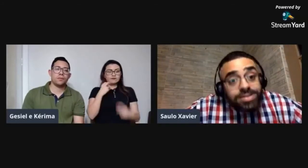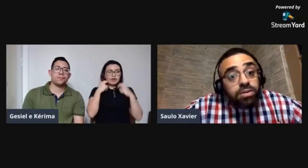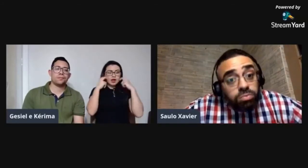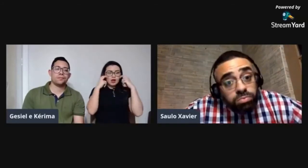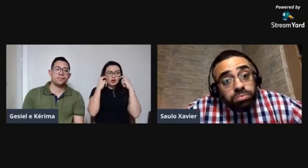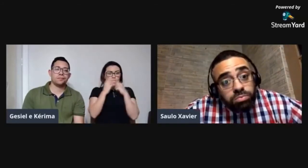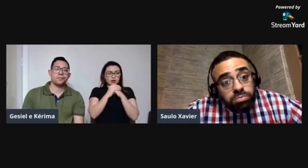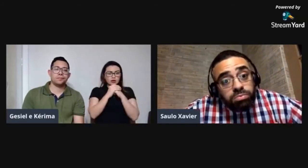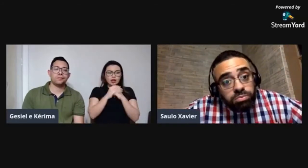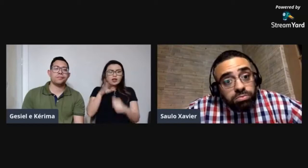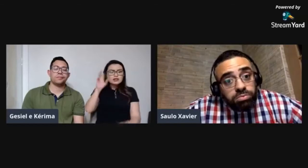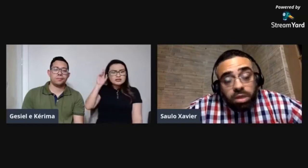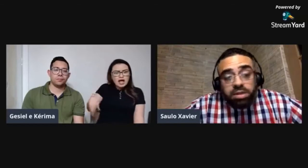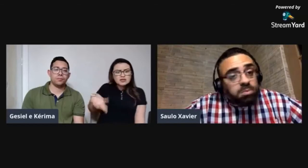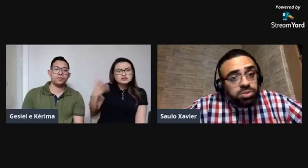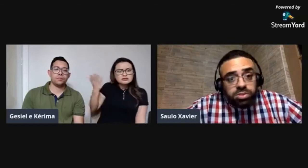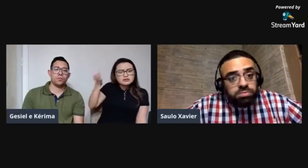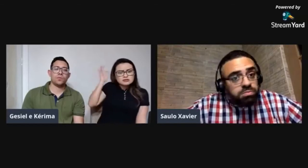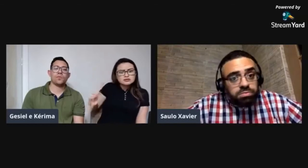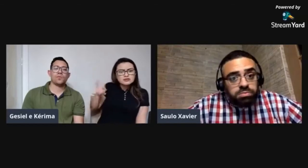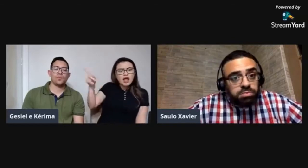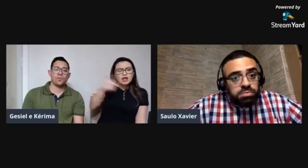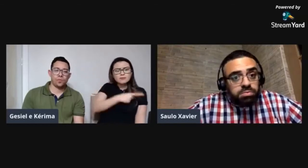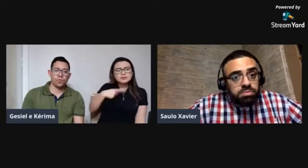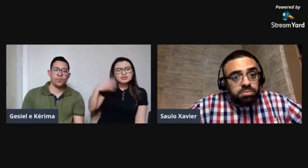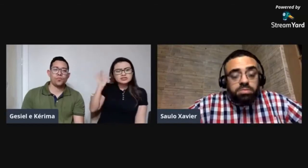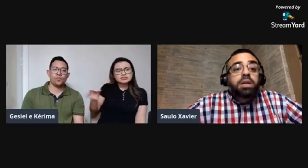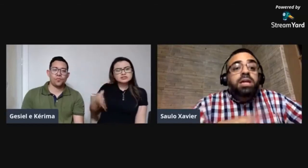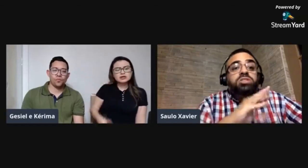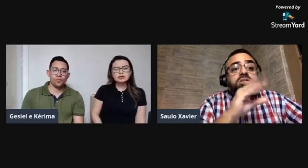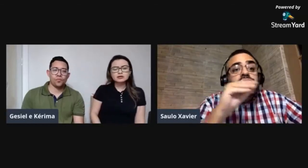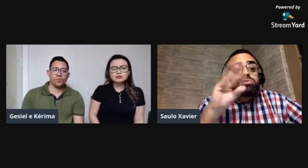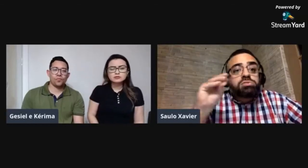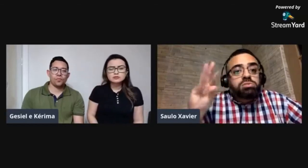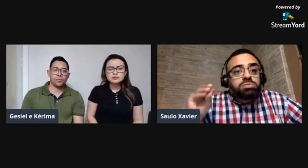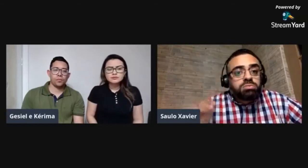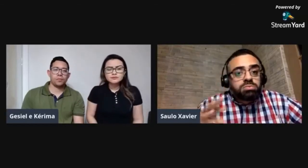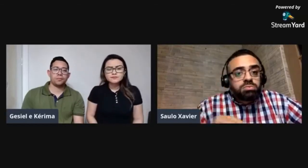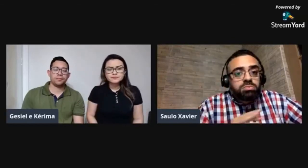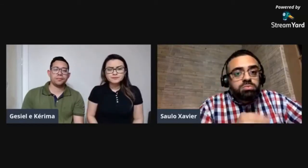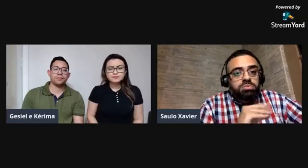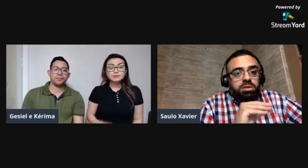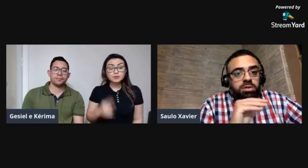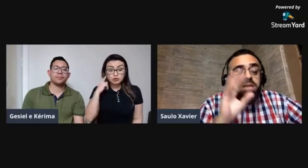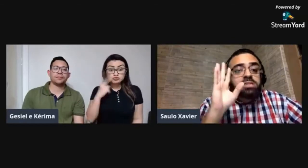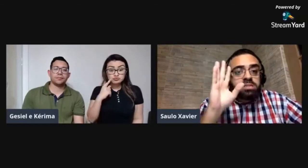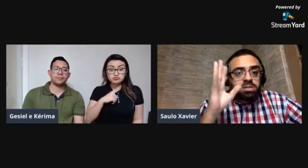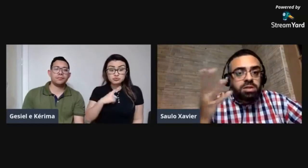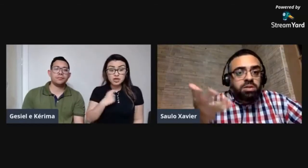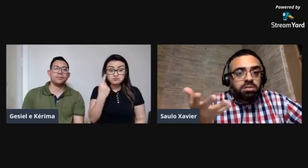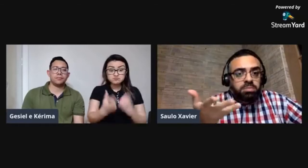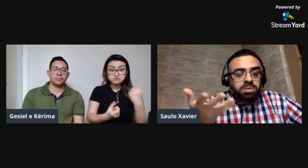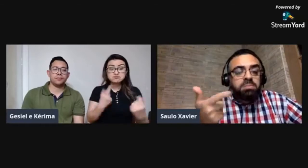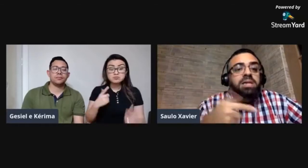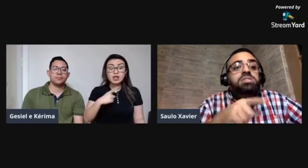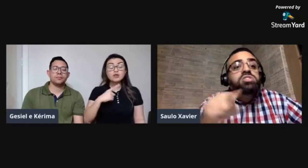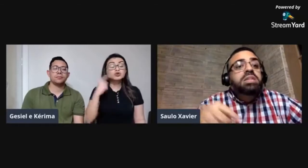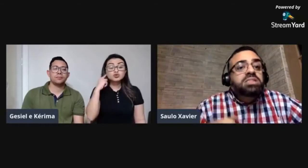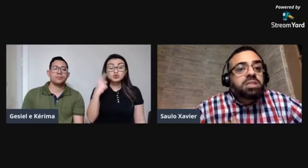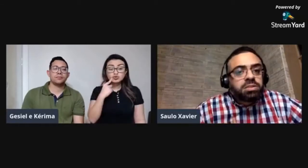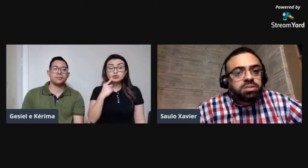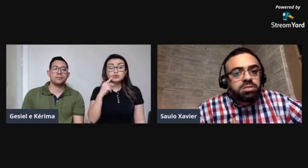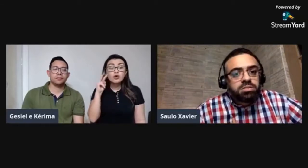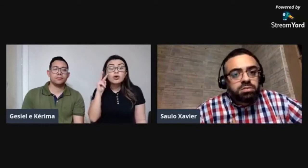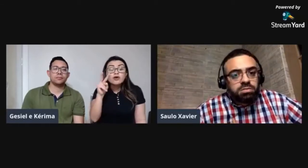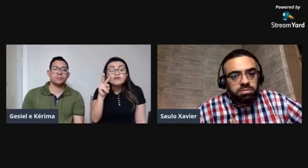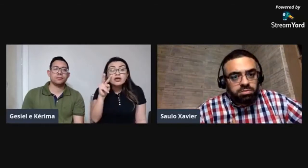ele tem razão. Ele não está mentindo. Está cheio de surdo. Graças a Deus, agora com a pandemia, assistindo